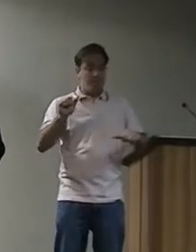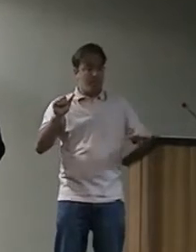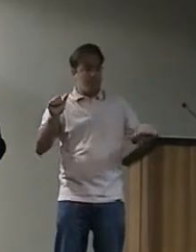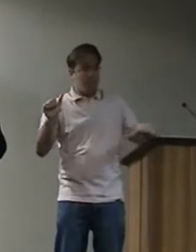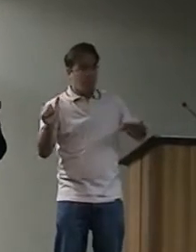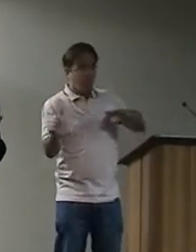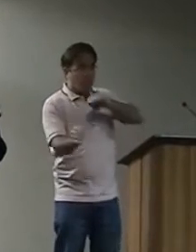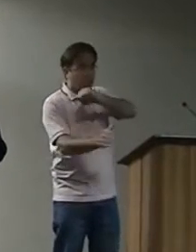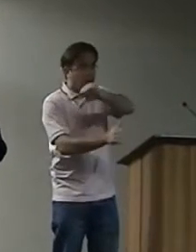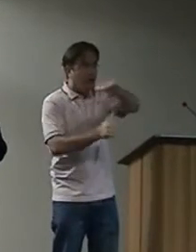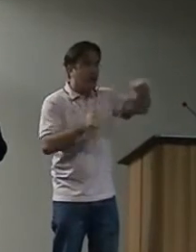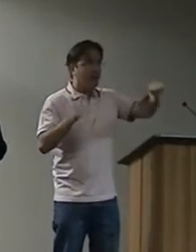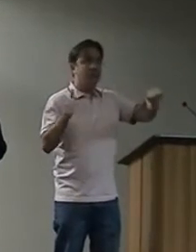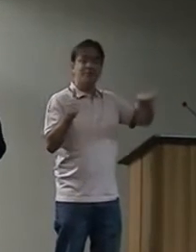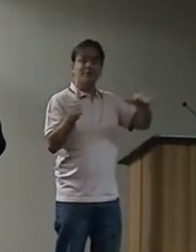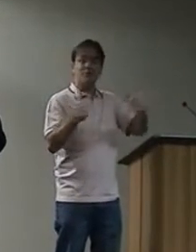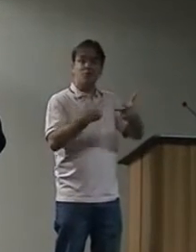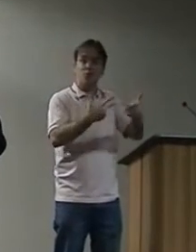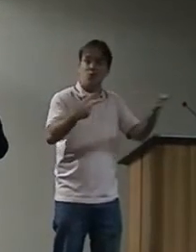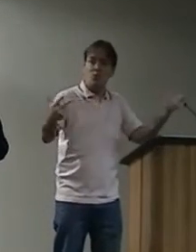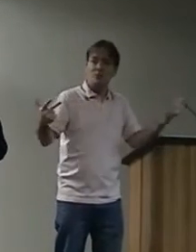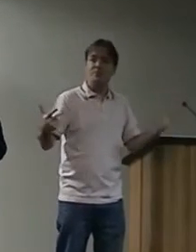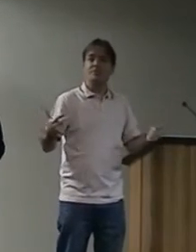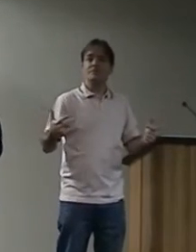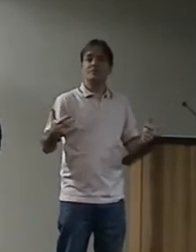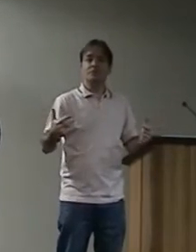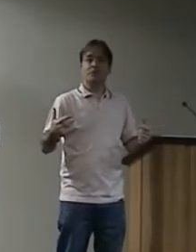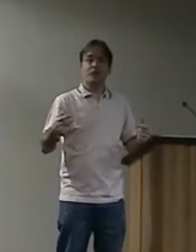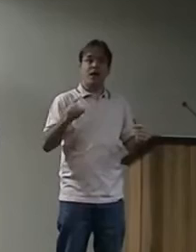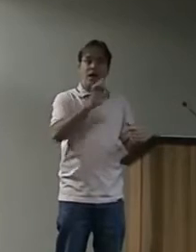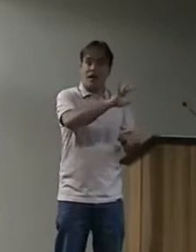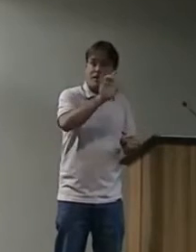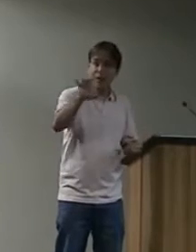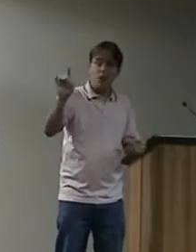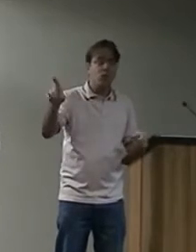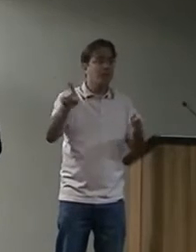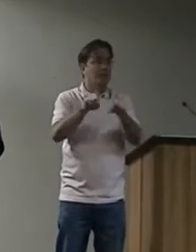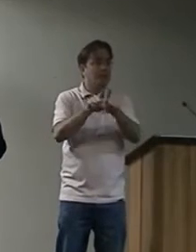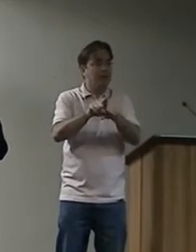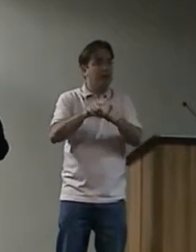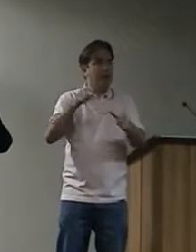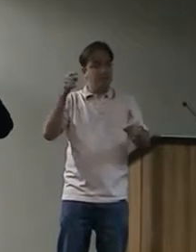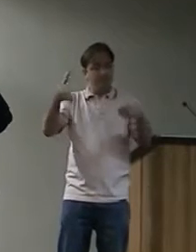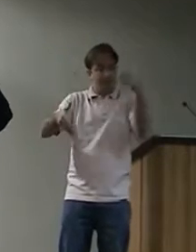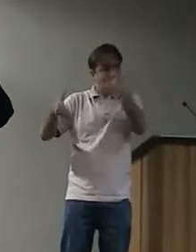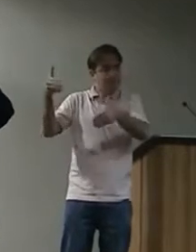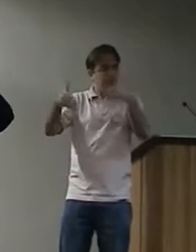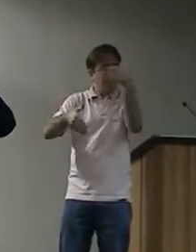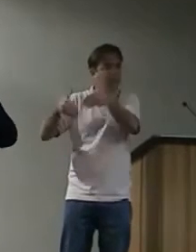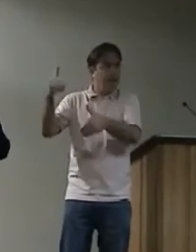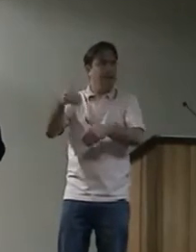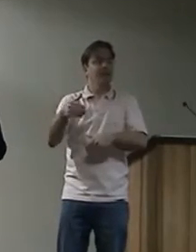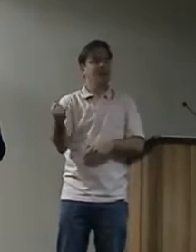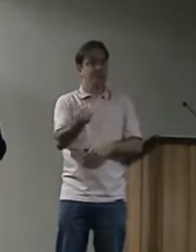processo de interação e, além de tudo, a conscientização. Porque